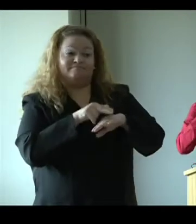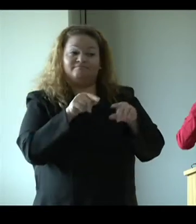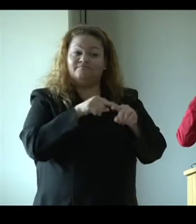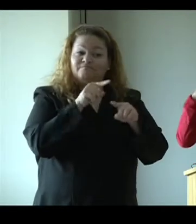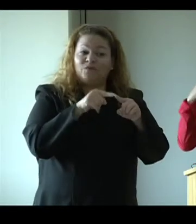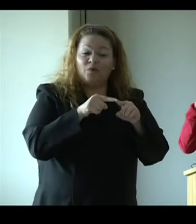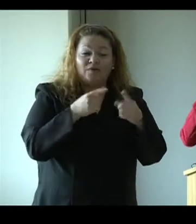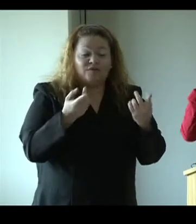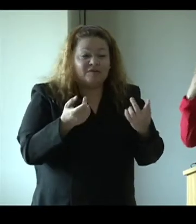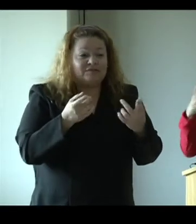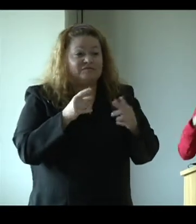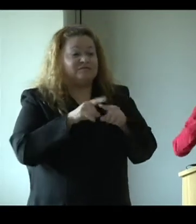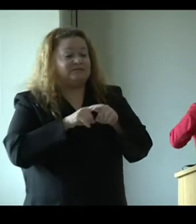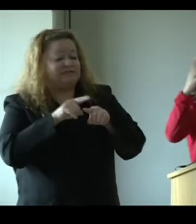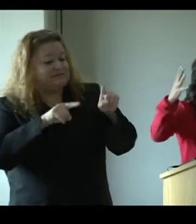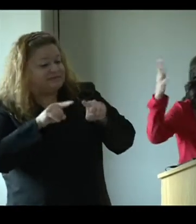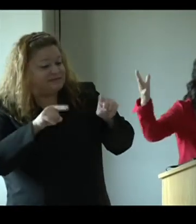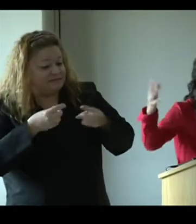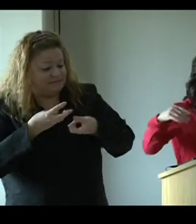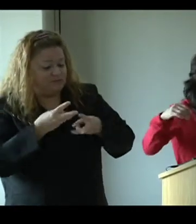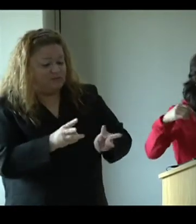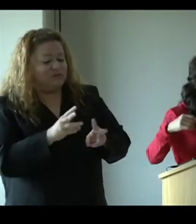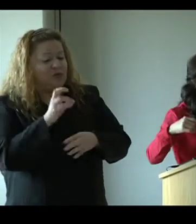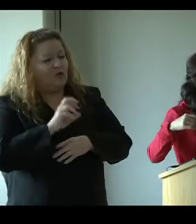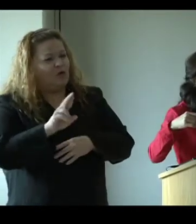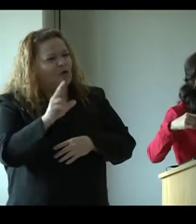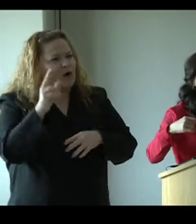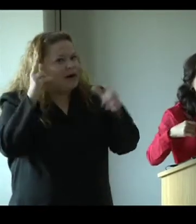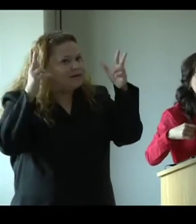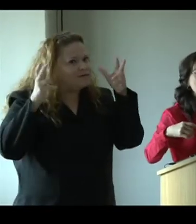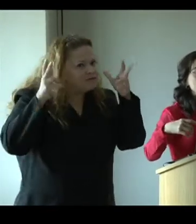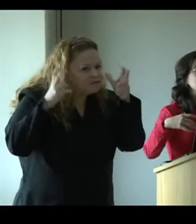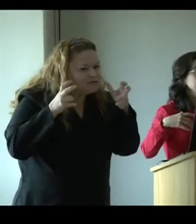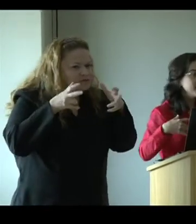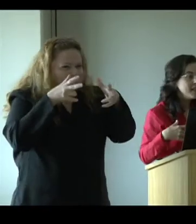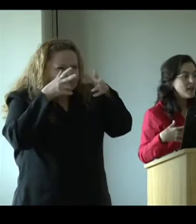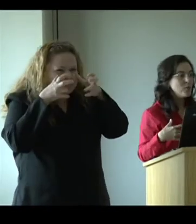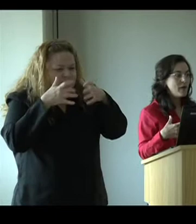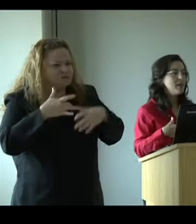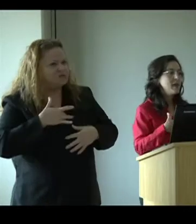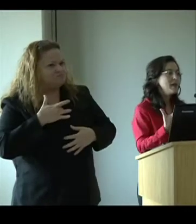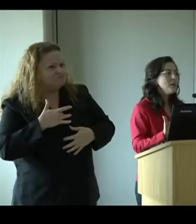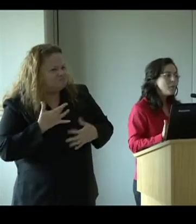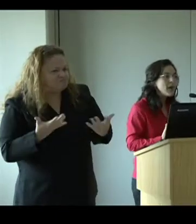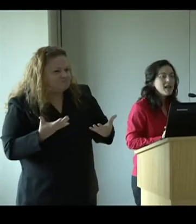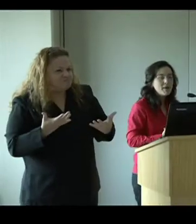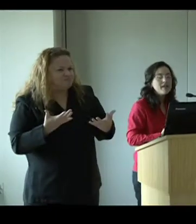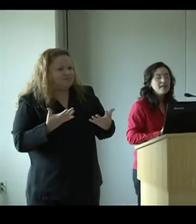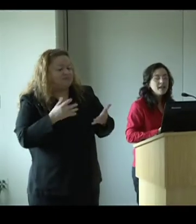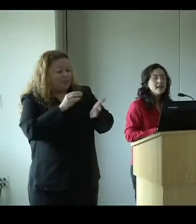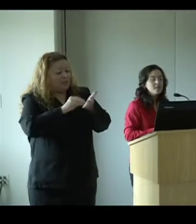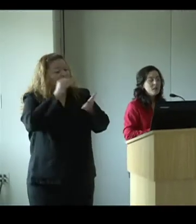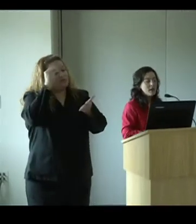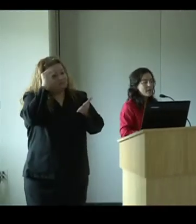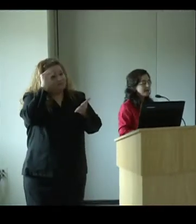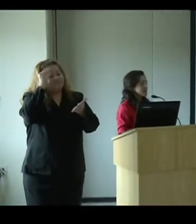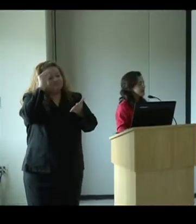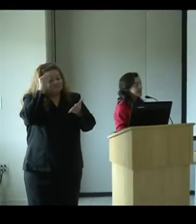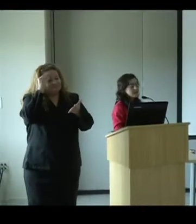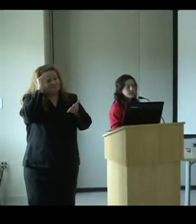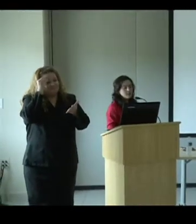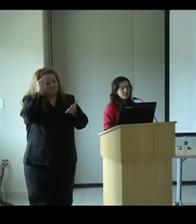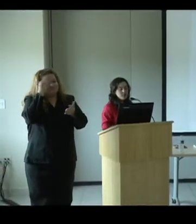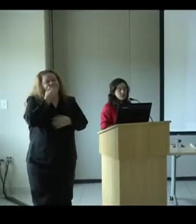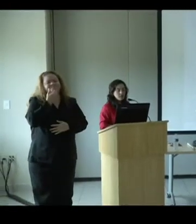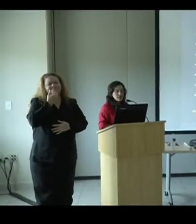es multimodal cuando uno tiene que Escucha que que lo puede sentir que lo puede ver el aprendizaje es todavía más